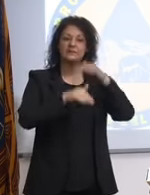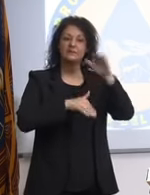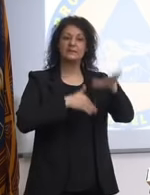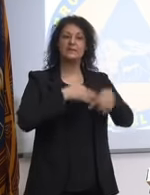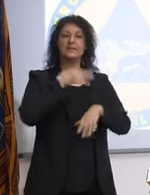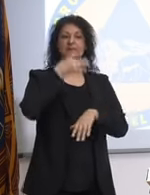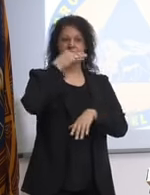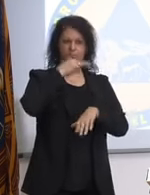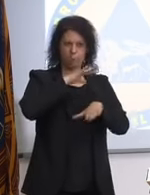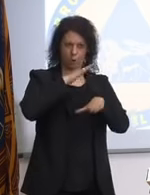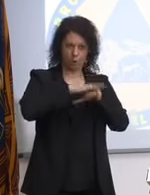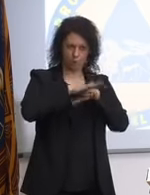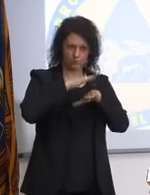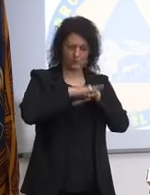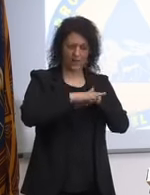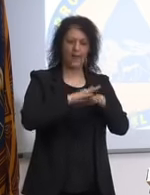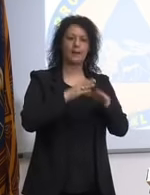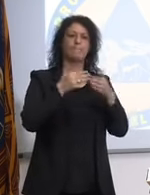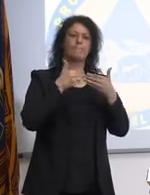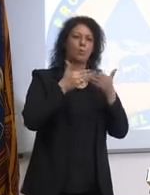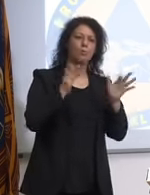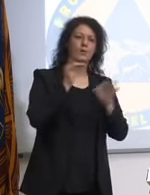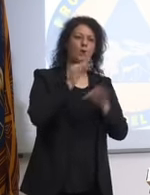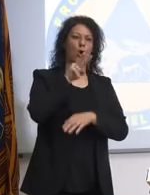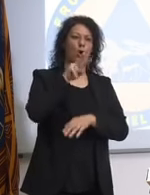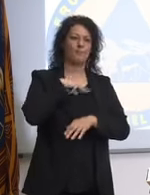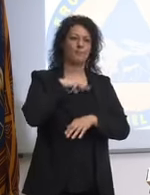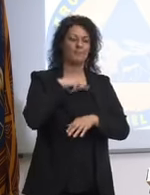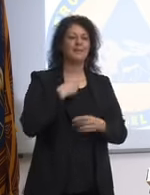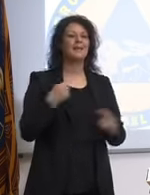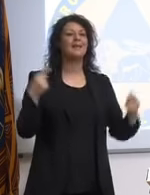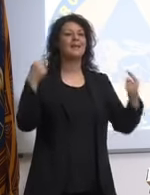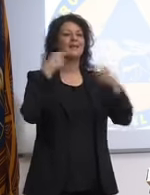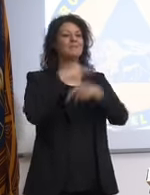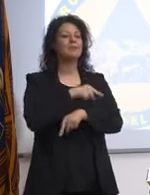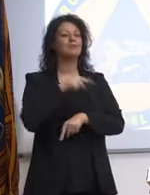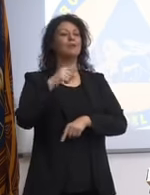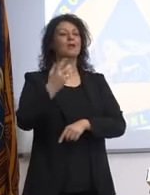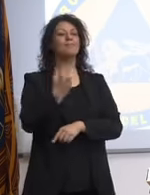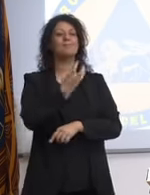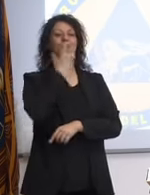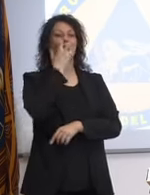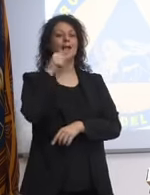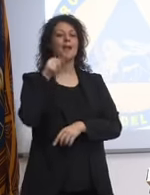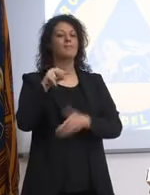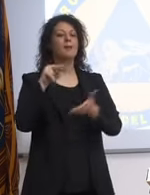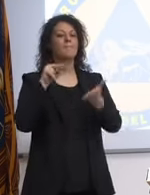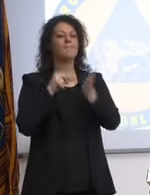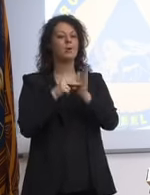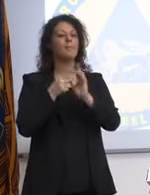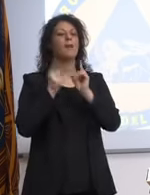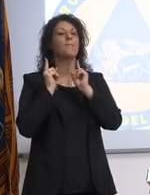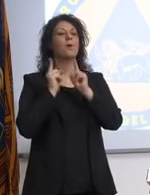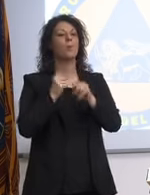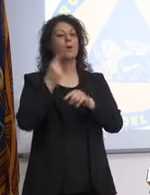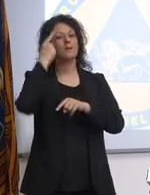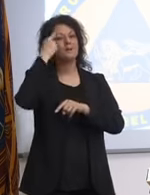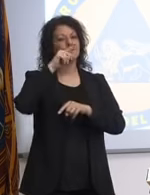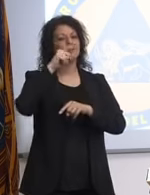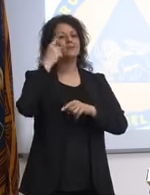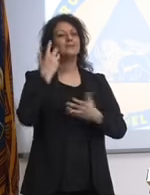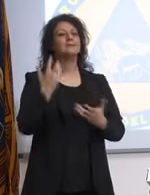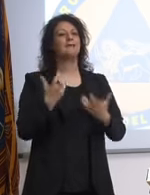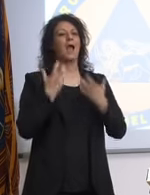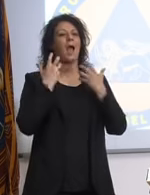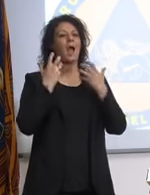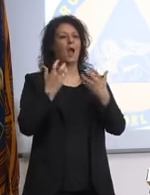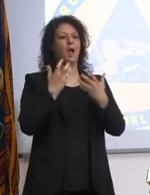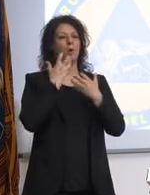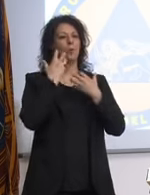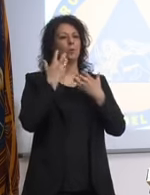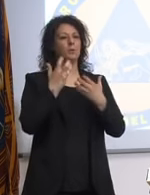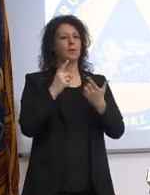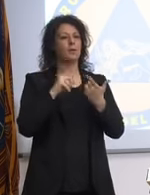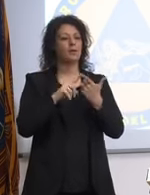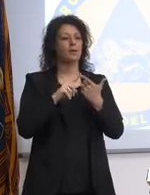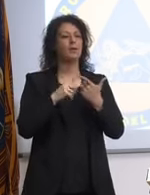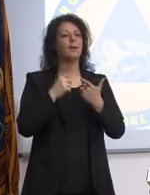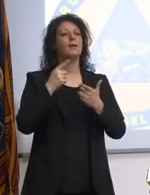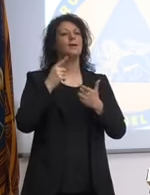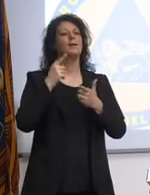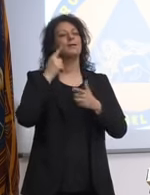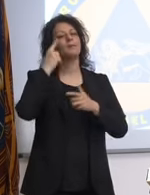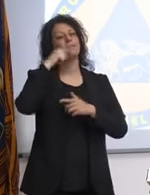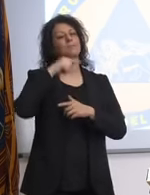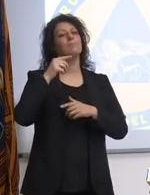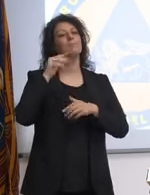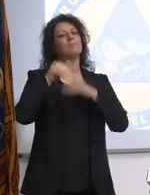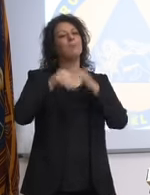siano pubbliche o private. Il problema delle terme sono le saune, i bagni turchi, insomma tutte quelle attività. Ma non è che se un albergo ha la